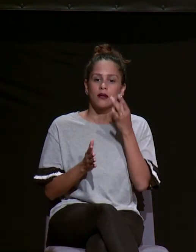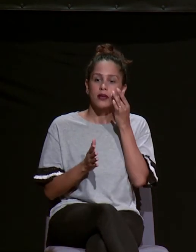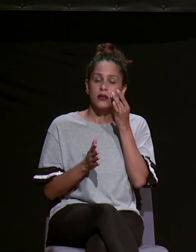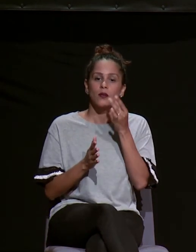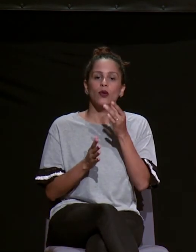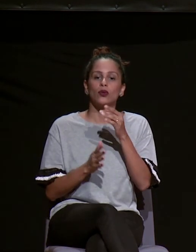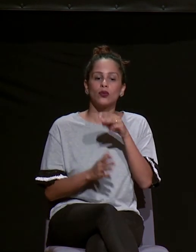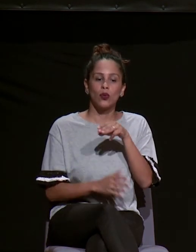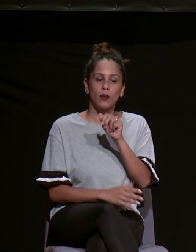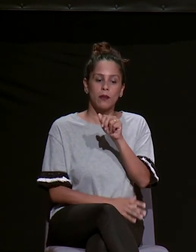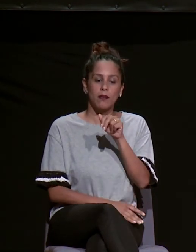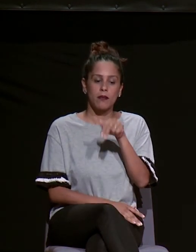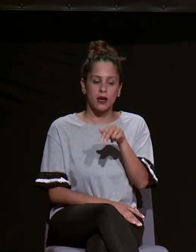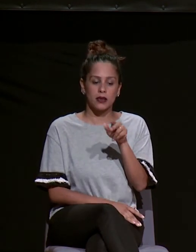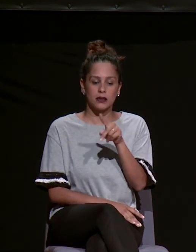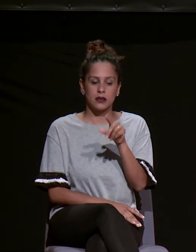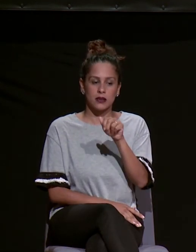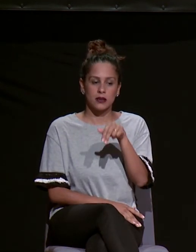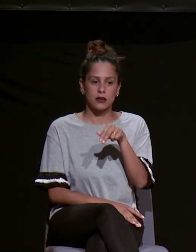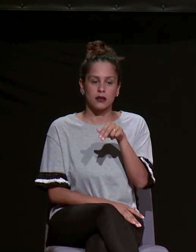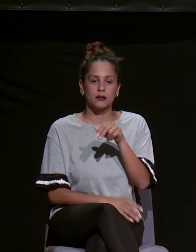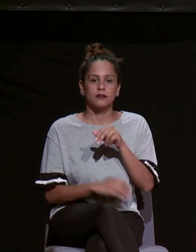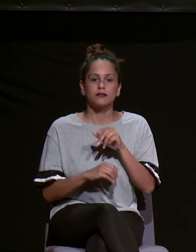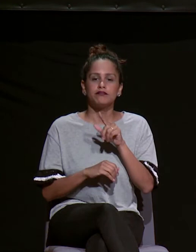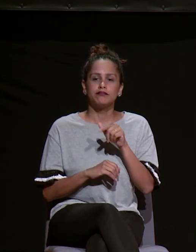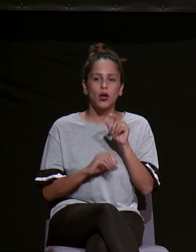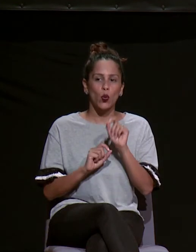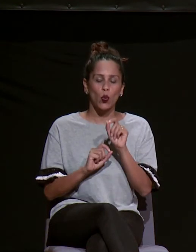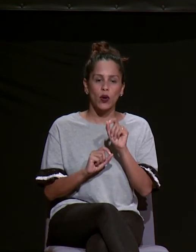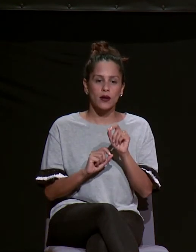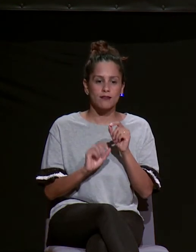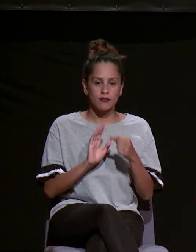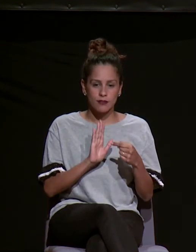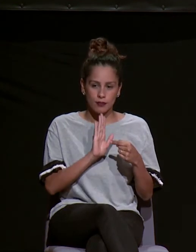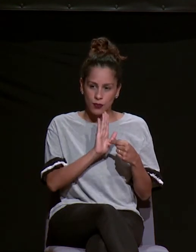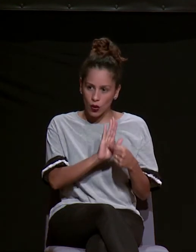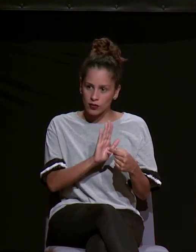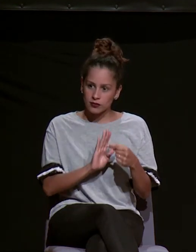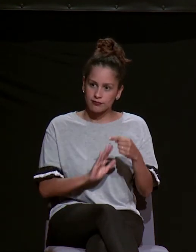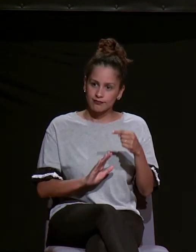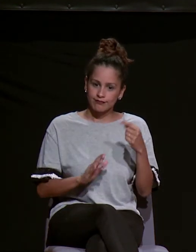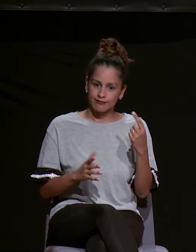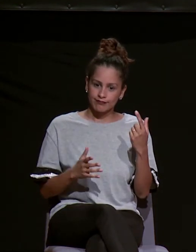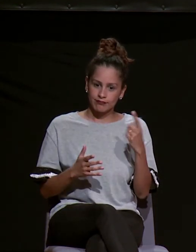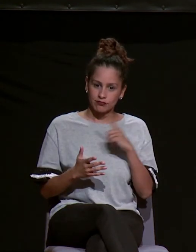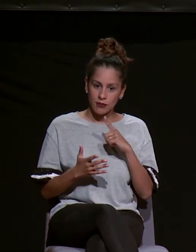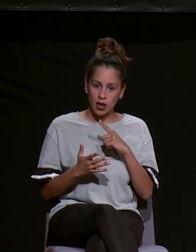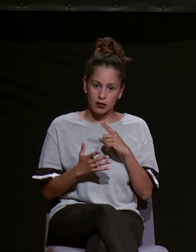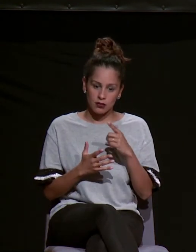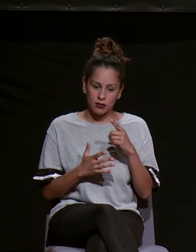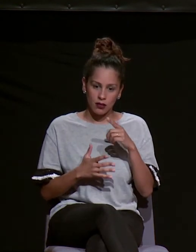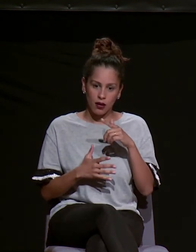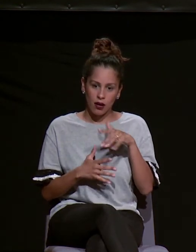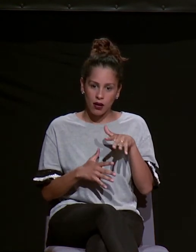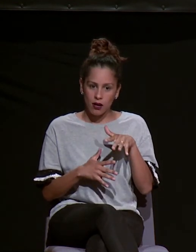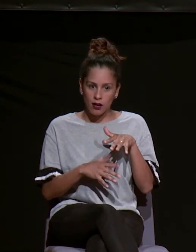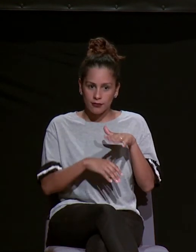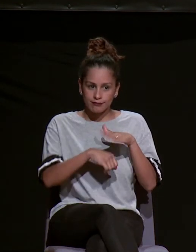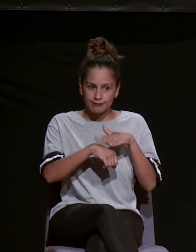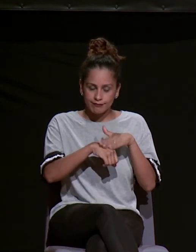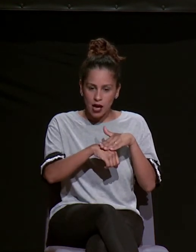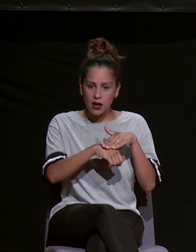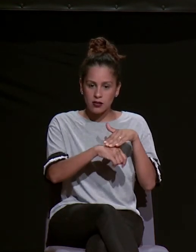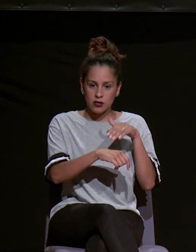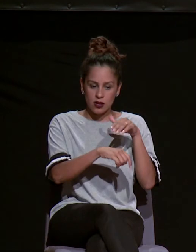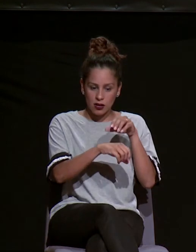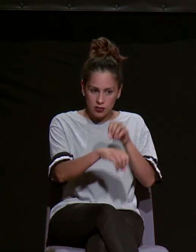e uma das grandes dificuldades que se colocam, então, pelo menos que é relatada pela maior parte do professorado, é que no contato com alguns temas,